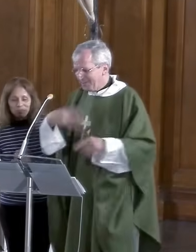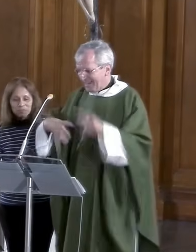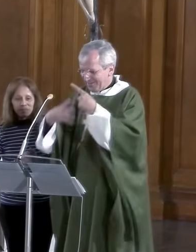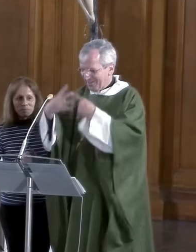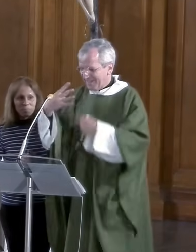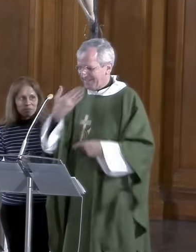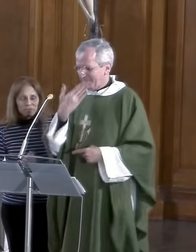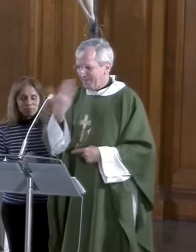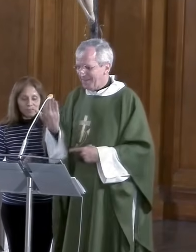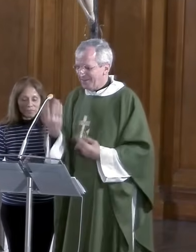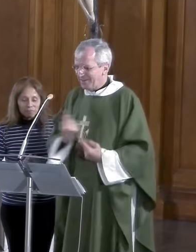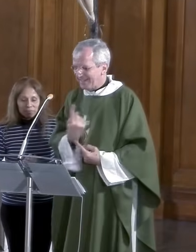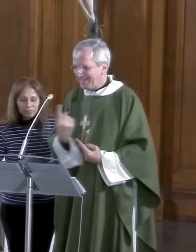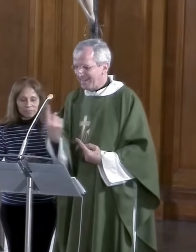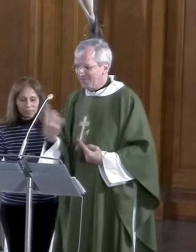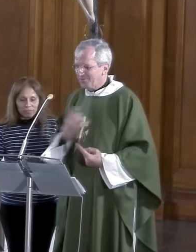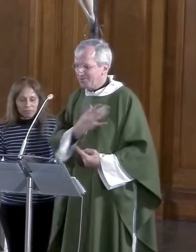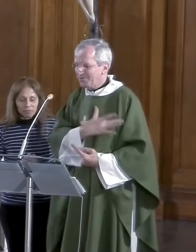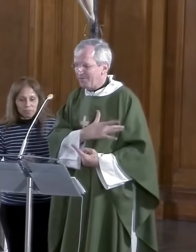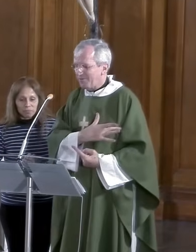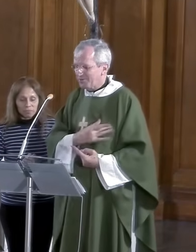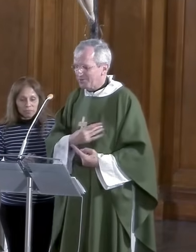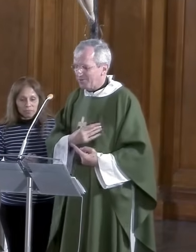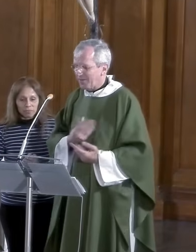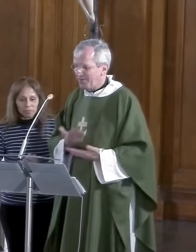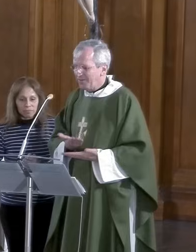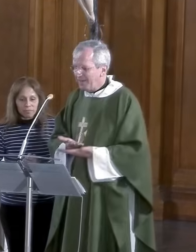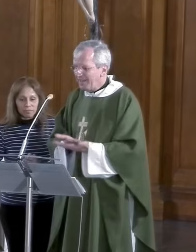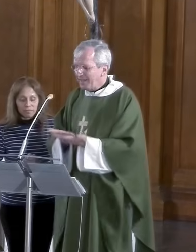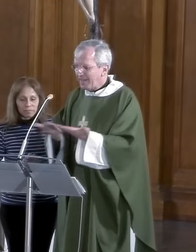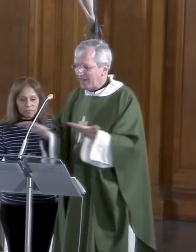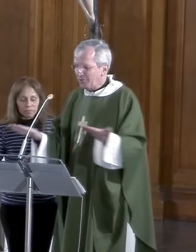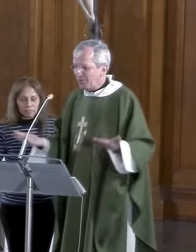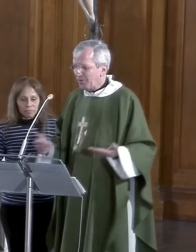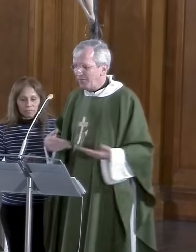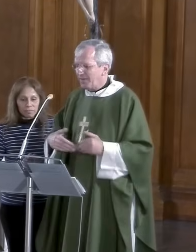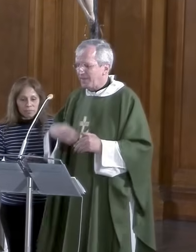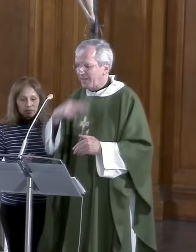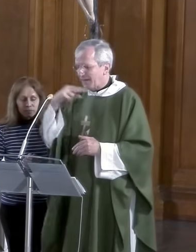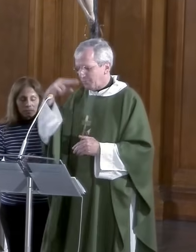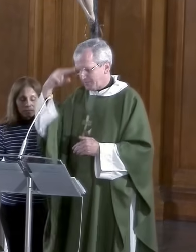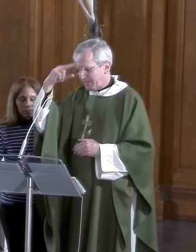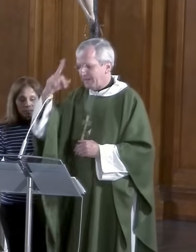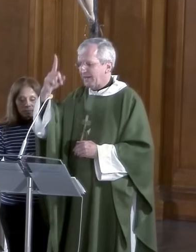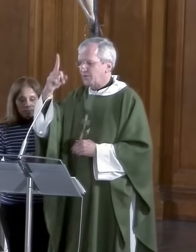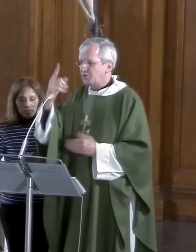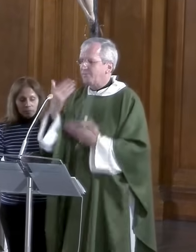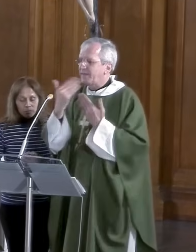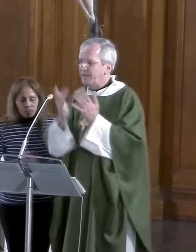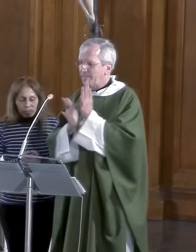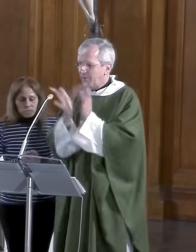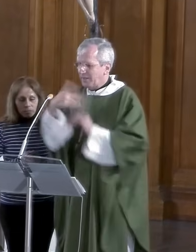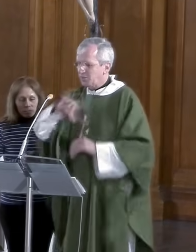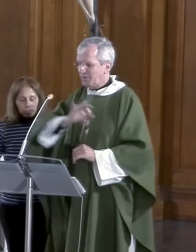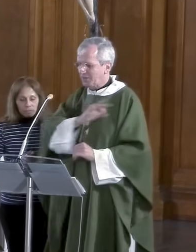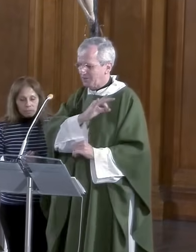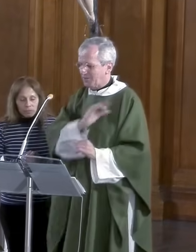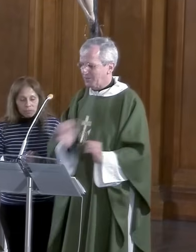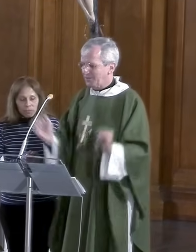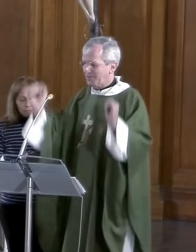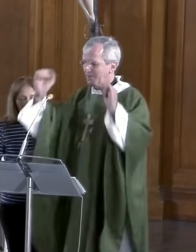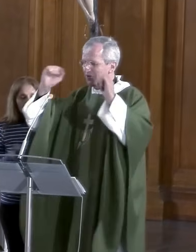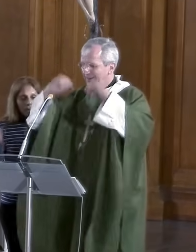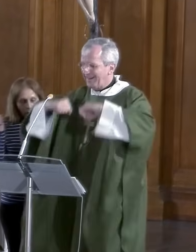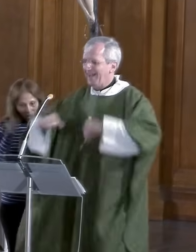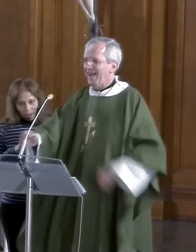Unimos a todas esas peticiones, las que cada uno de nosotros llevamos en nuestro corazón y que con toda confianza queremos presentar a Dios Padre, por Jesucristo